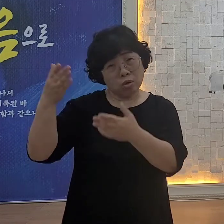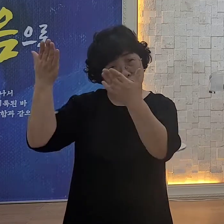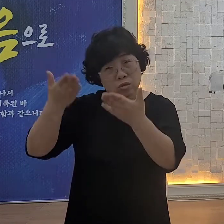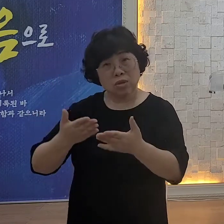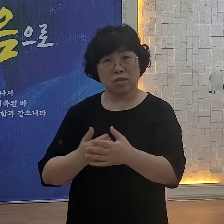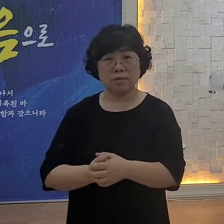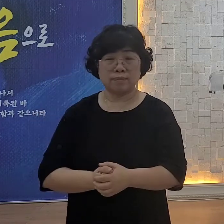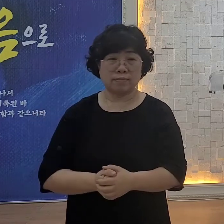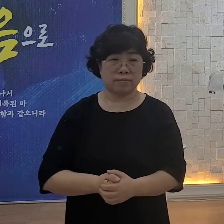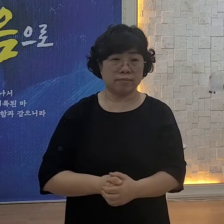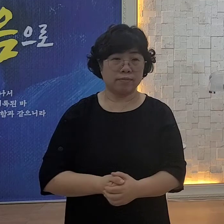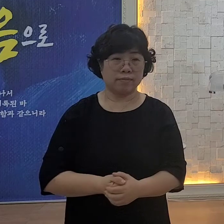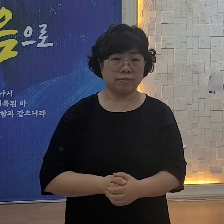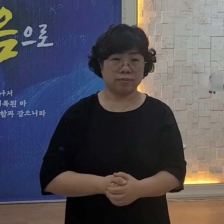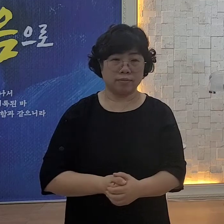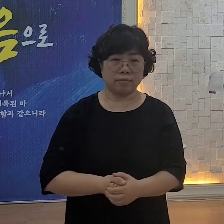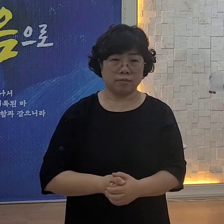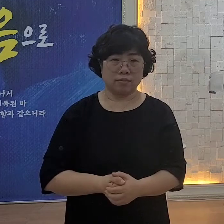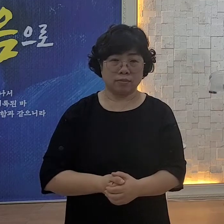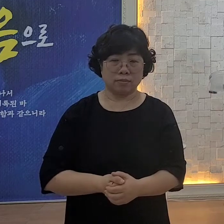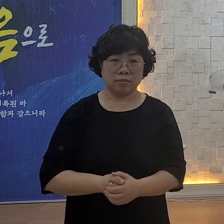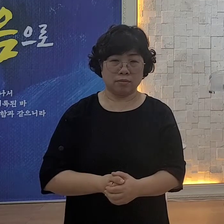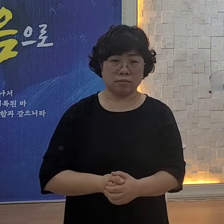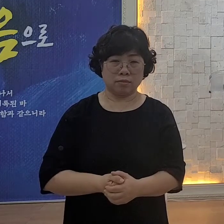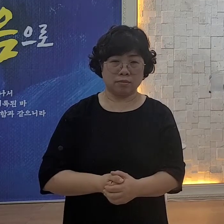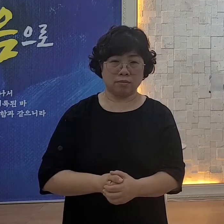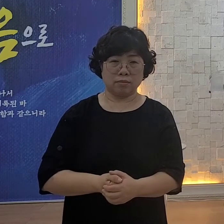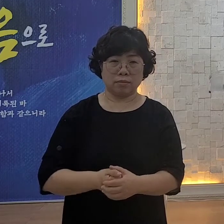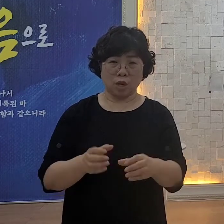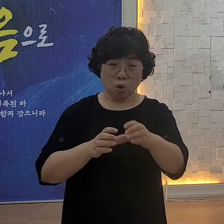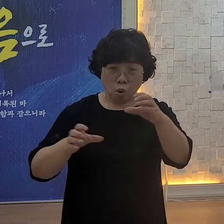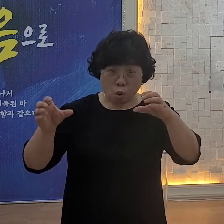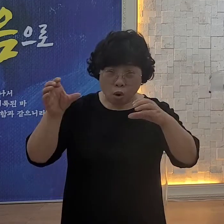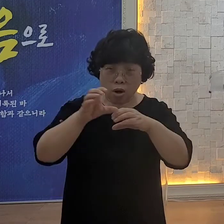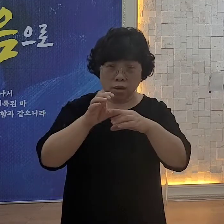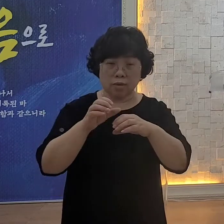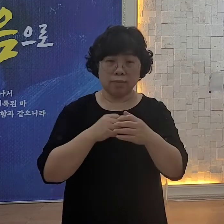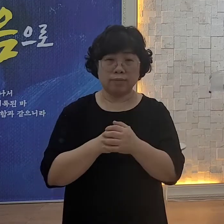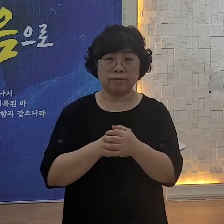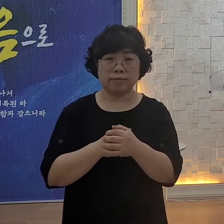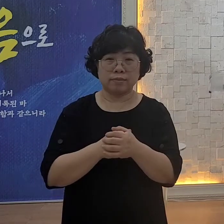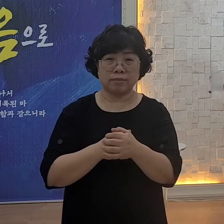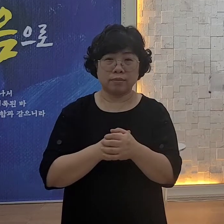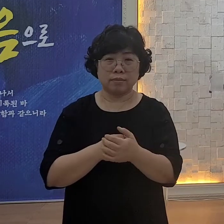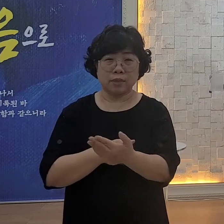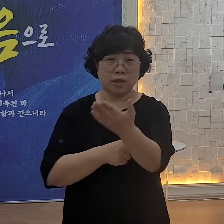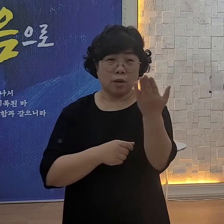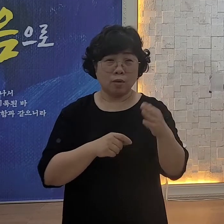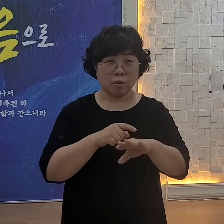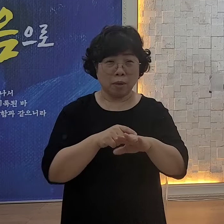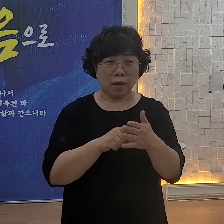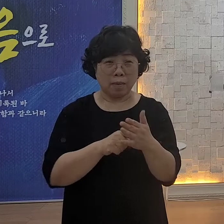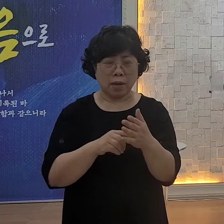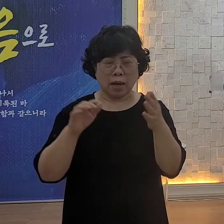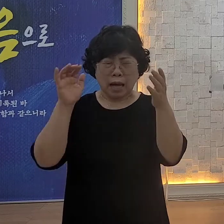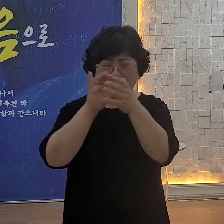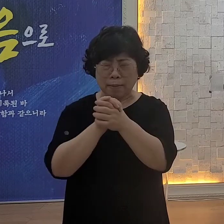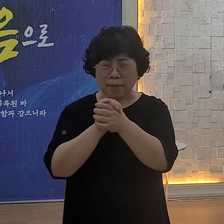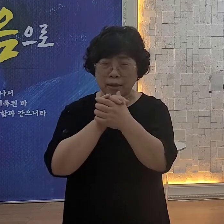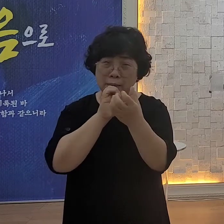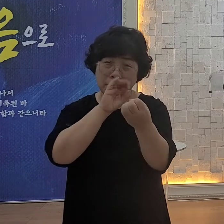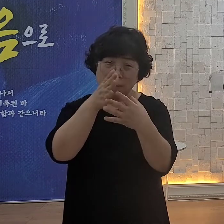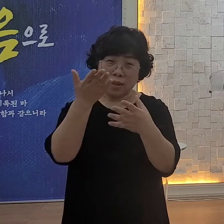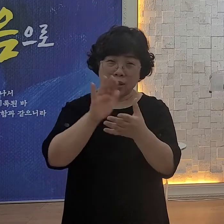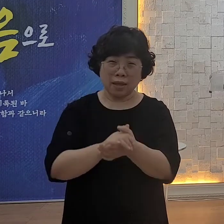주시지 않겠느냐. 여러분, 그런데 우리가 아멘은 했는데, 우리 경험상 볼 때 참